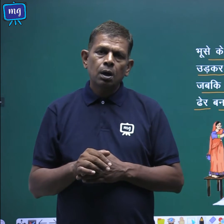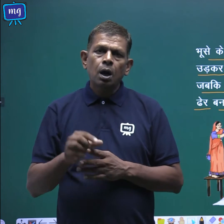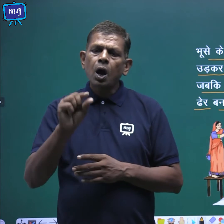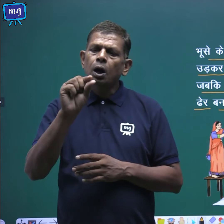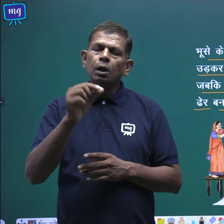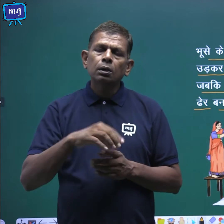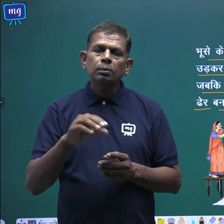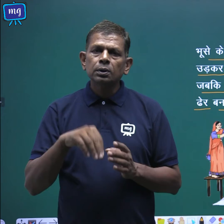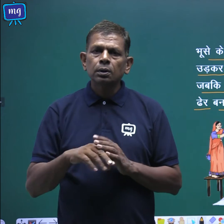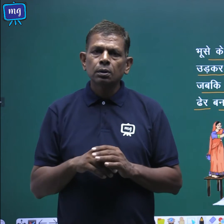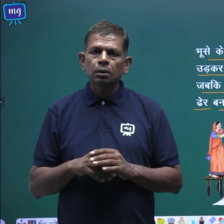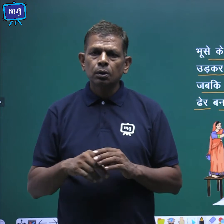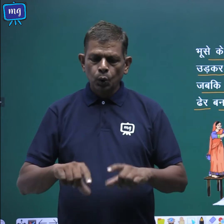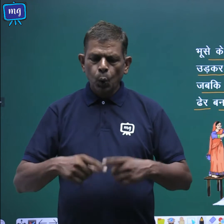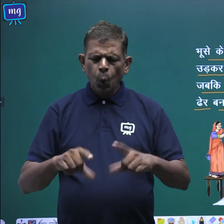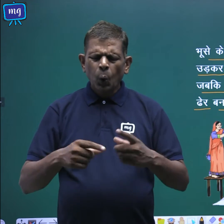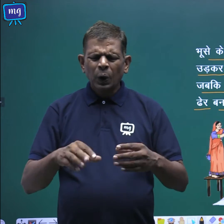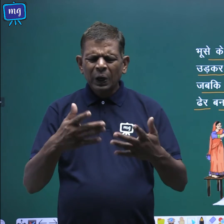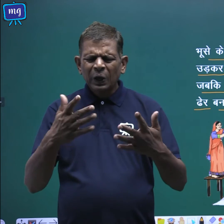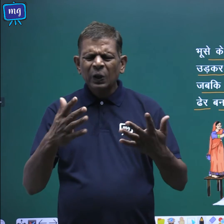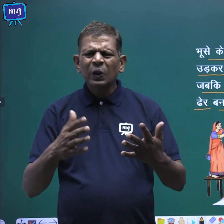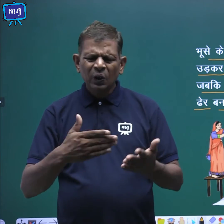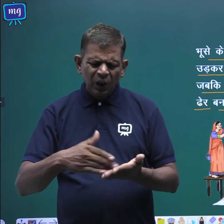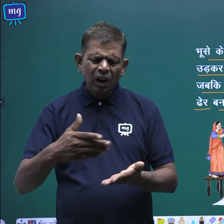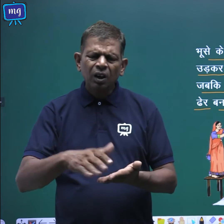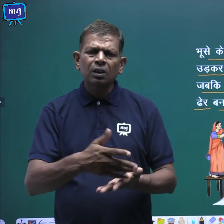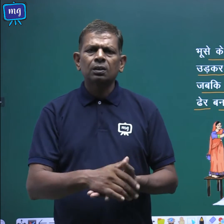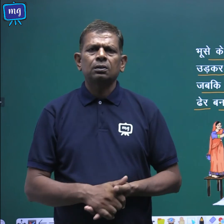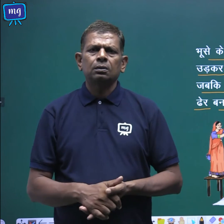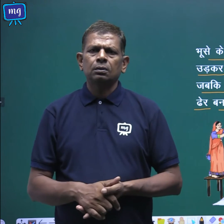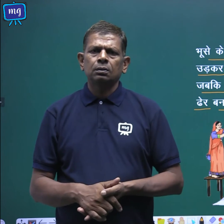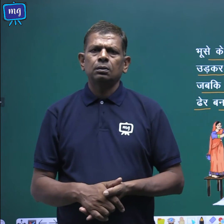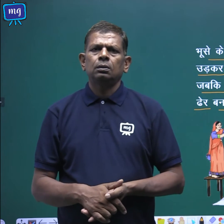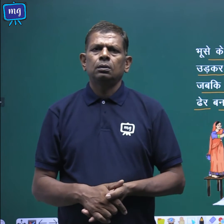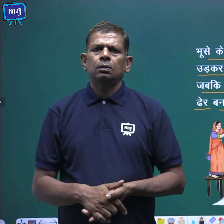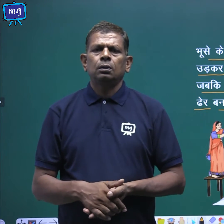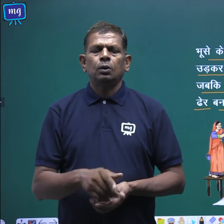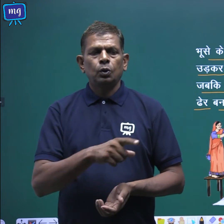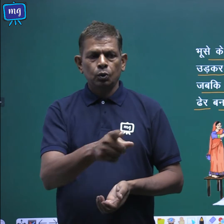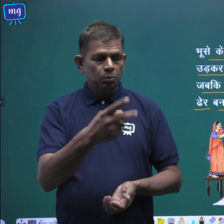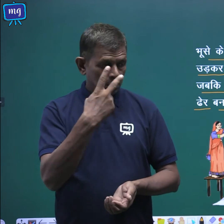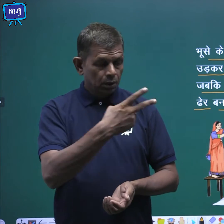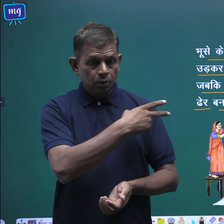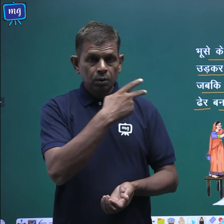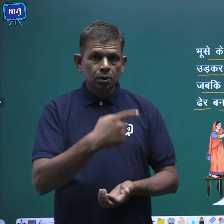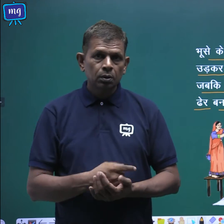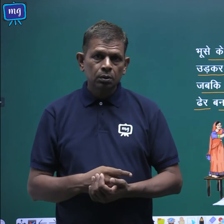अनाज में से भूसे को अलग कर रही है। तुम देख रहे हो,